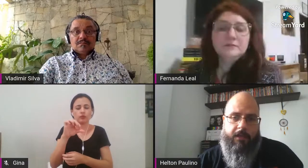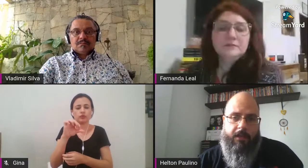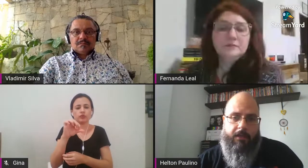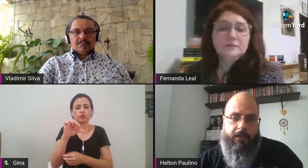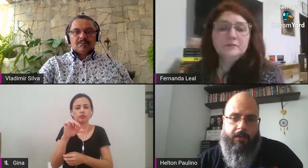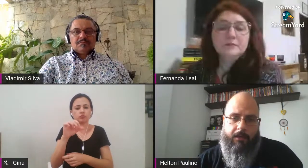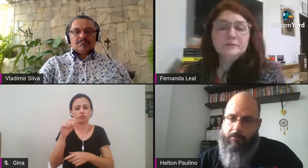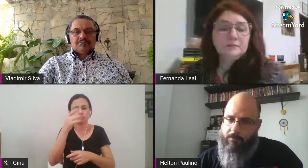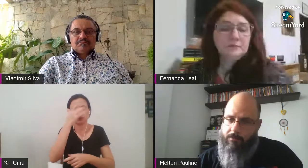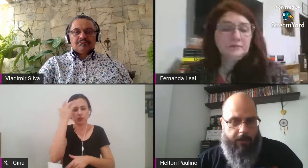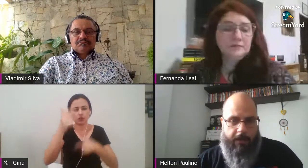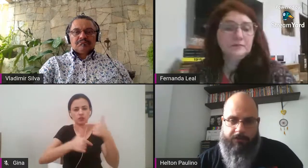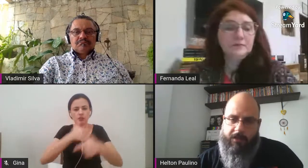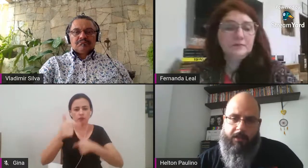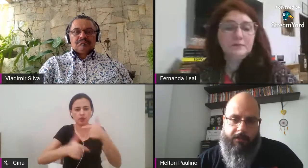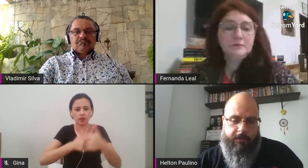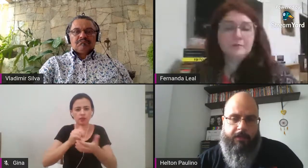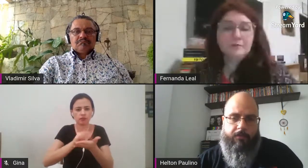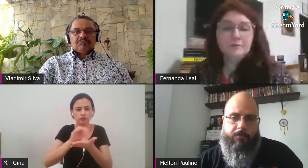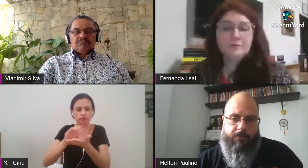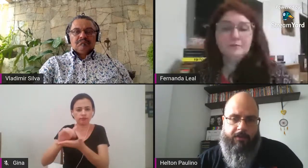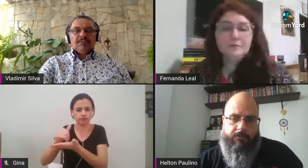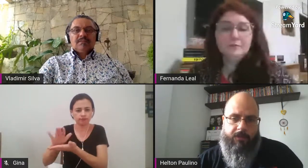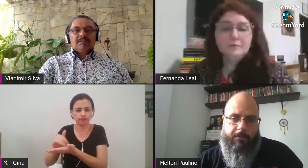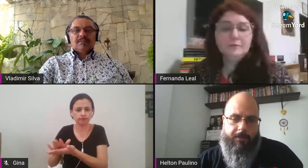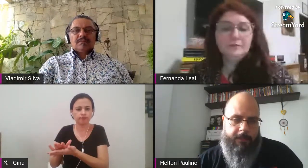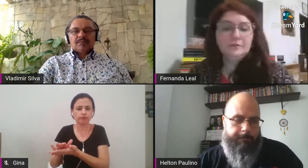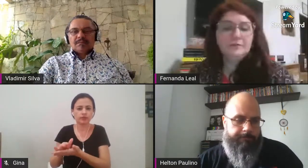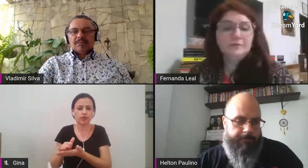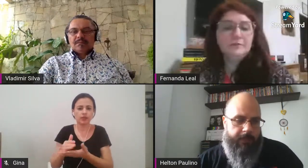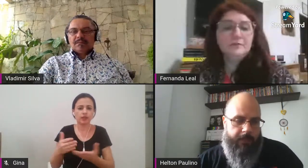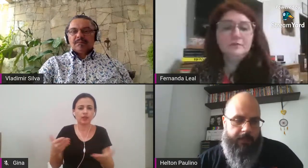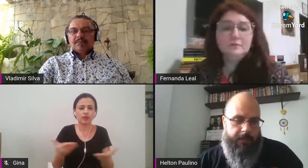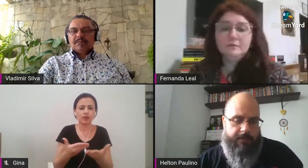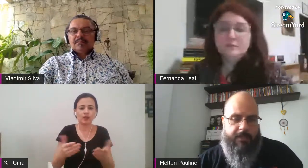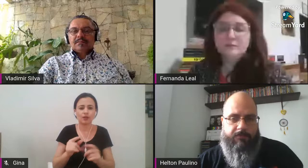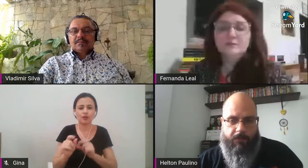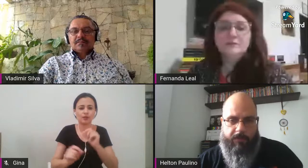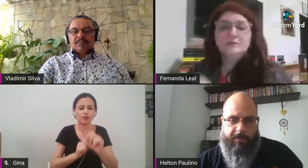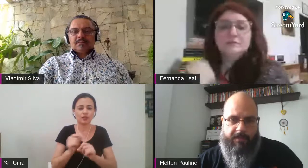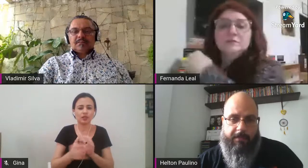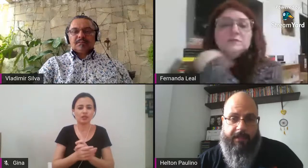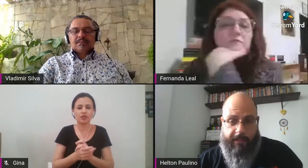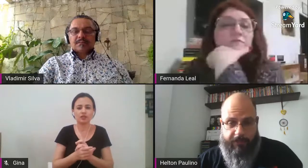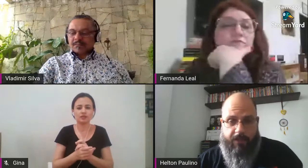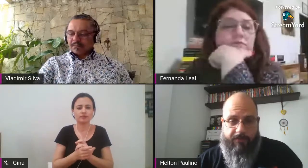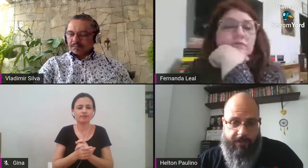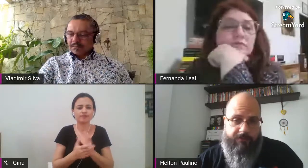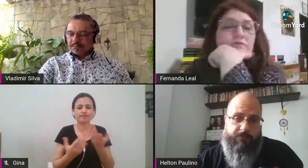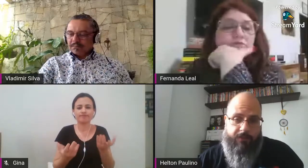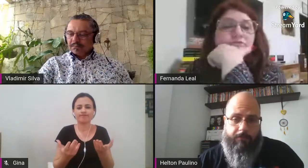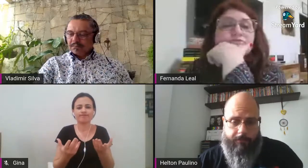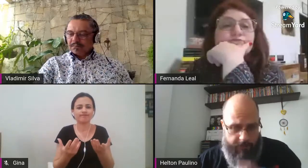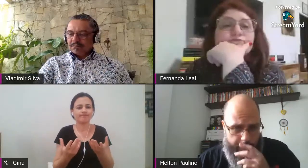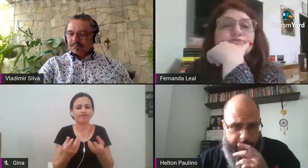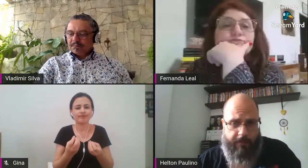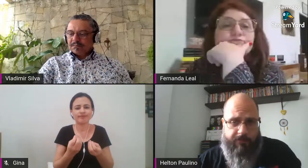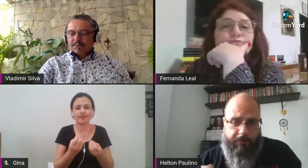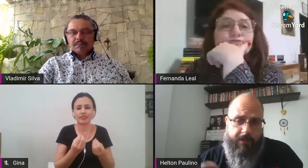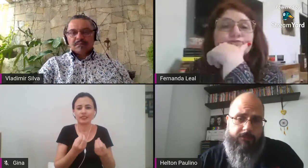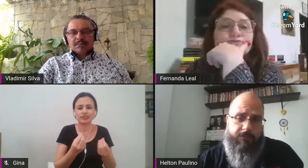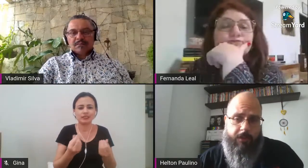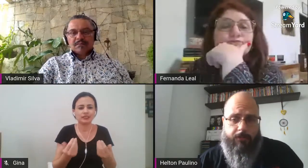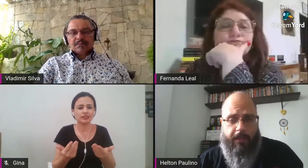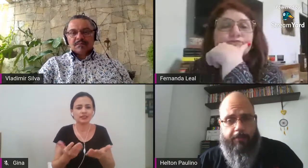funcionários da Cinemateca Brasileira e a gente está entrando num processo extremamente sem volta para a Cinemateca, que já vem